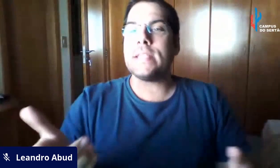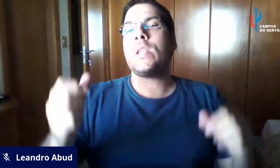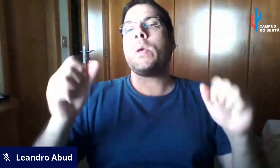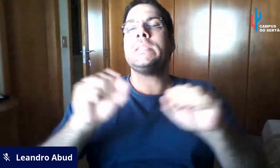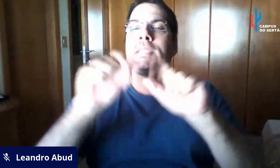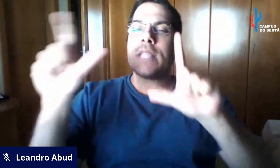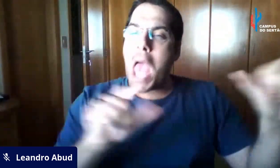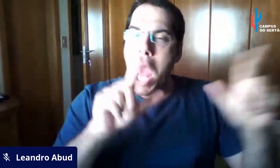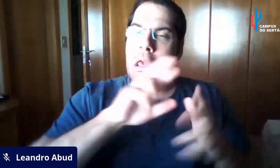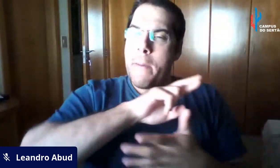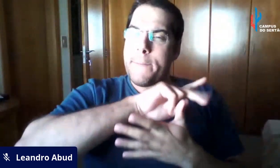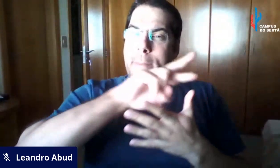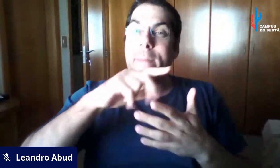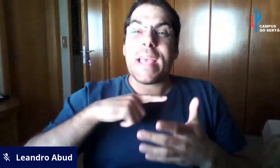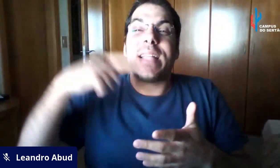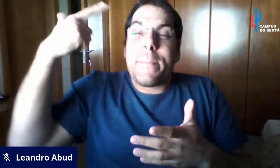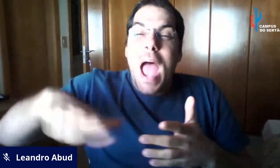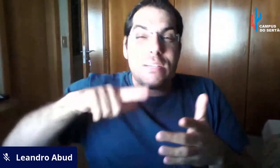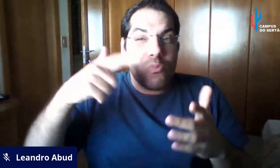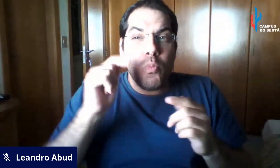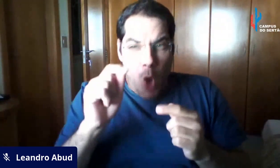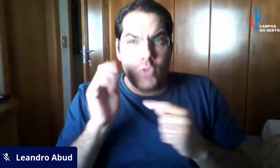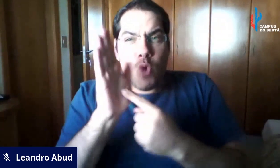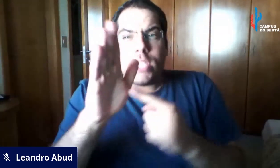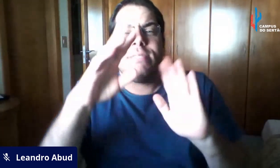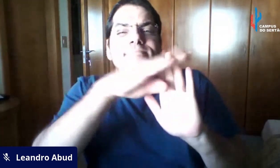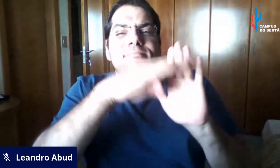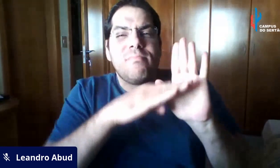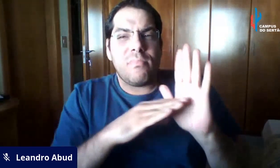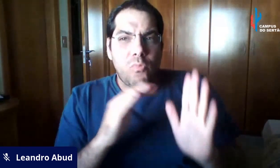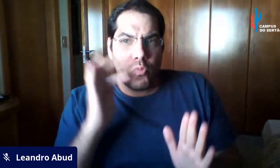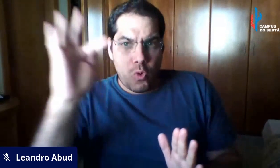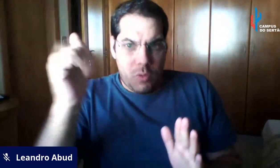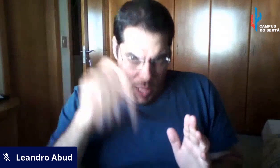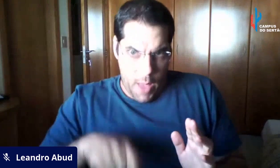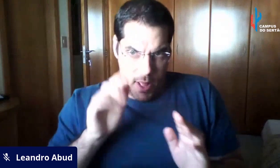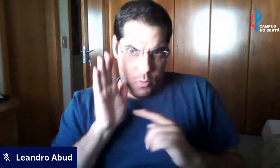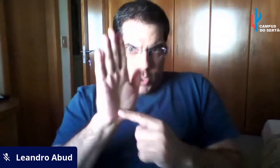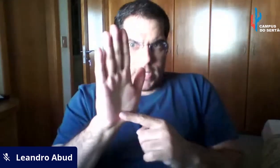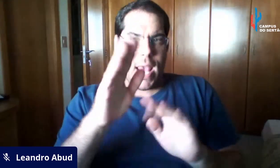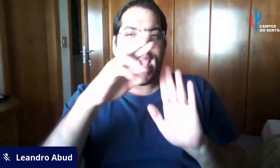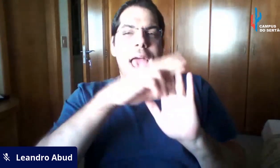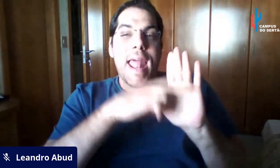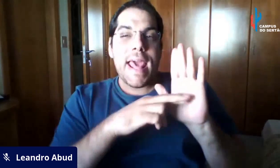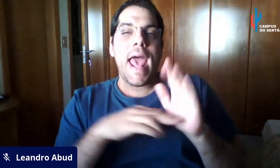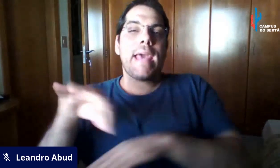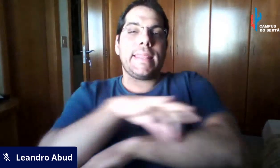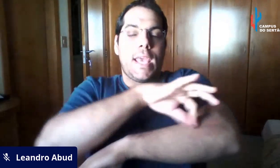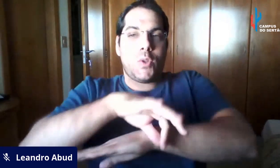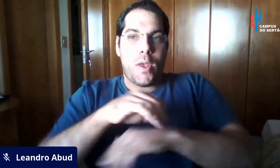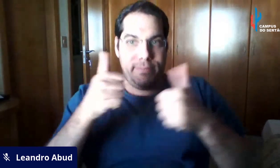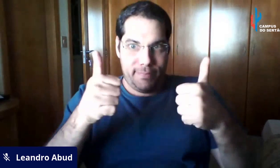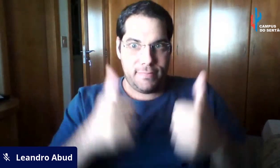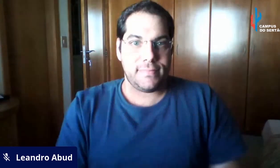que existem diversas regras arquitetônicas para a construção de escolas bilíngues, por exemplo. Você conhece alguma